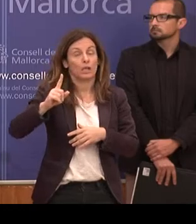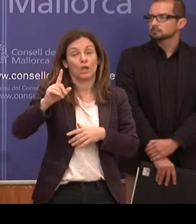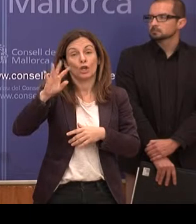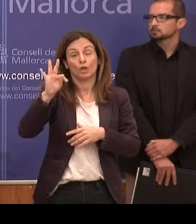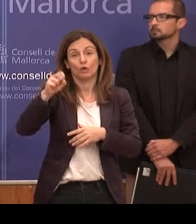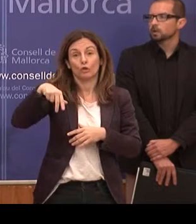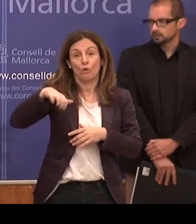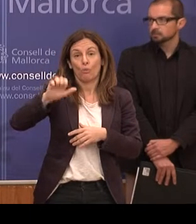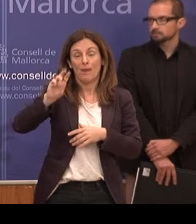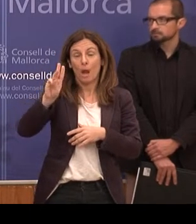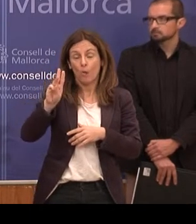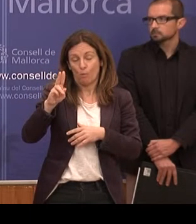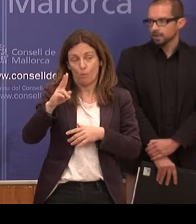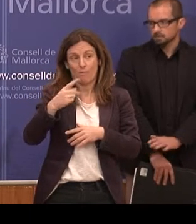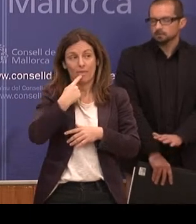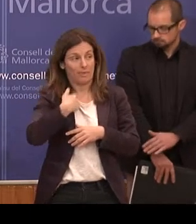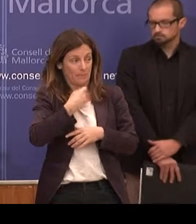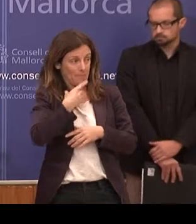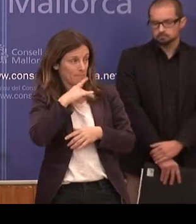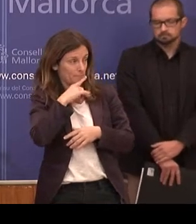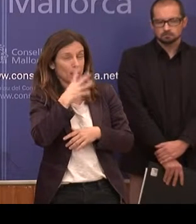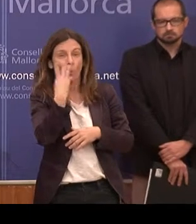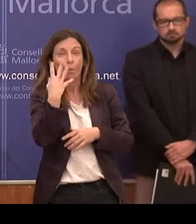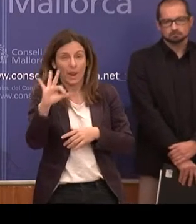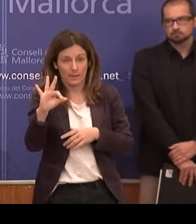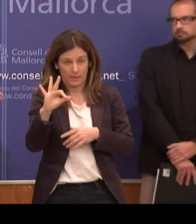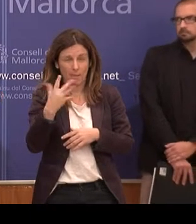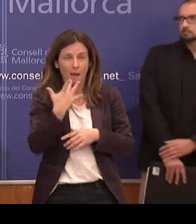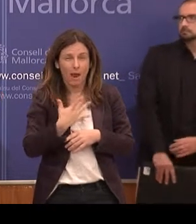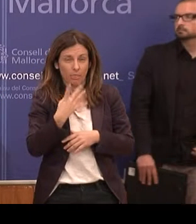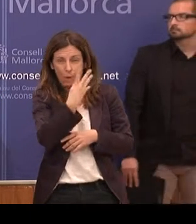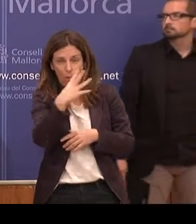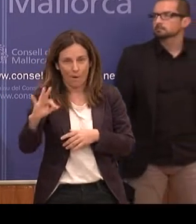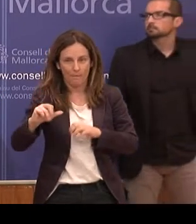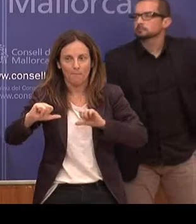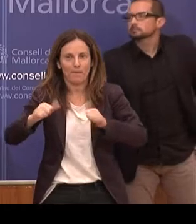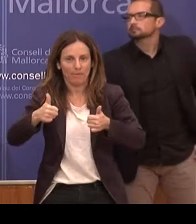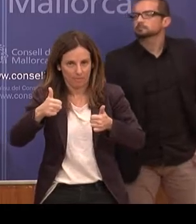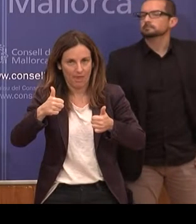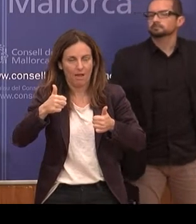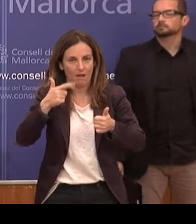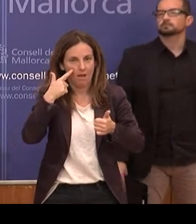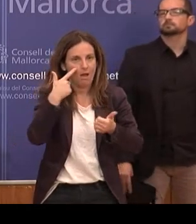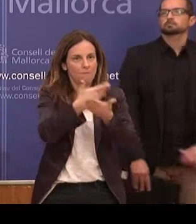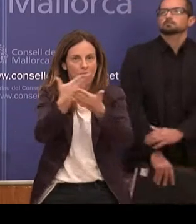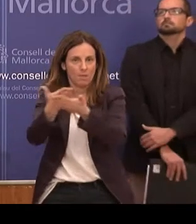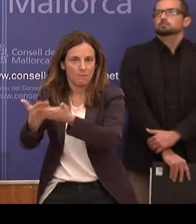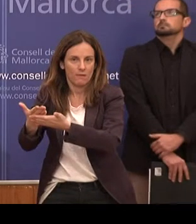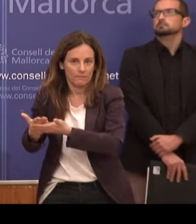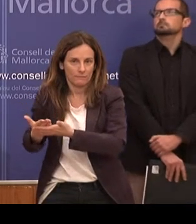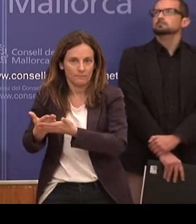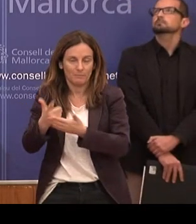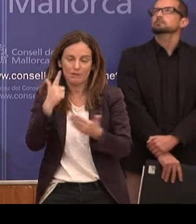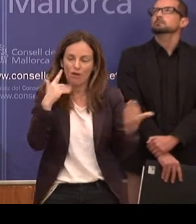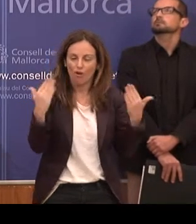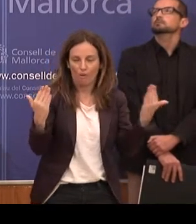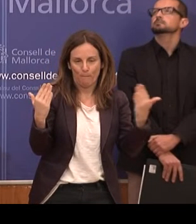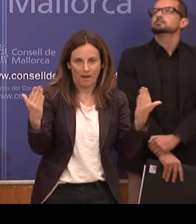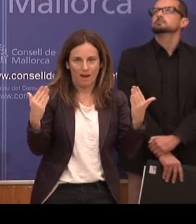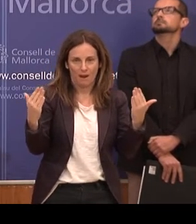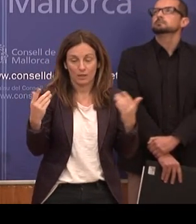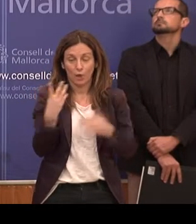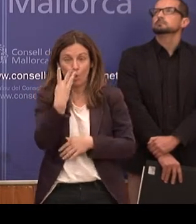hem arribat a l'Agència, sobretot que s'ha trobat en Tomeu Togores, el gerent en el moment que ha començat a